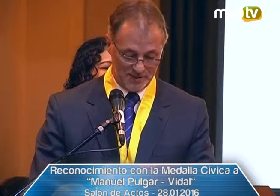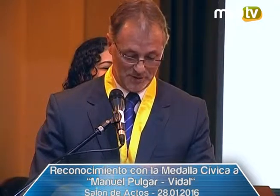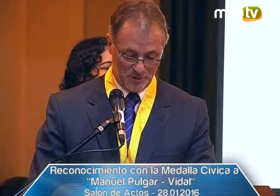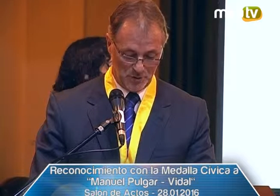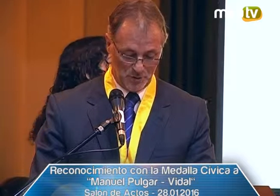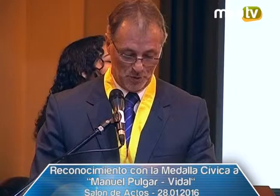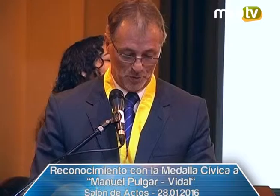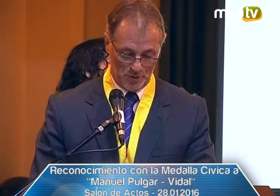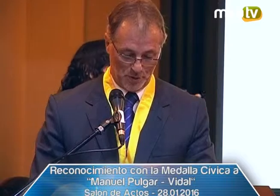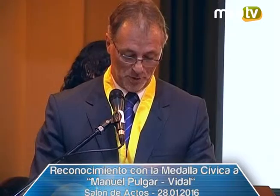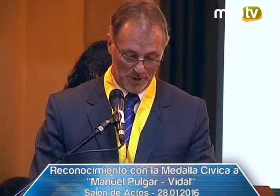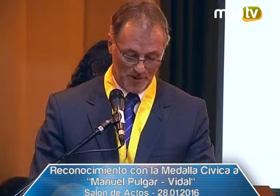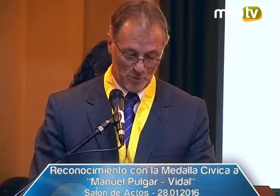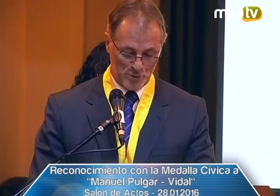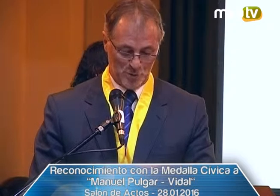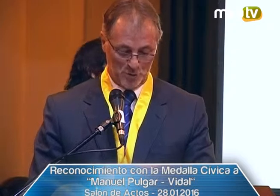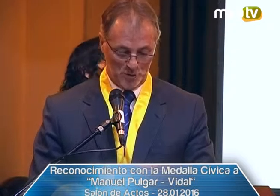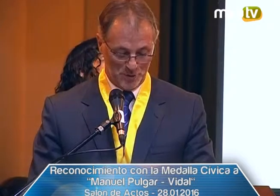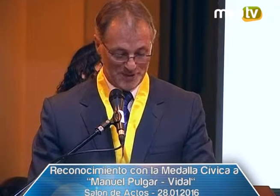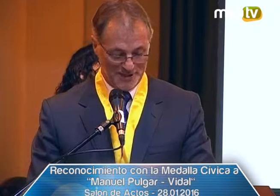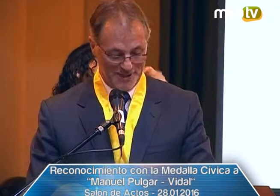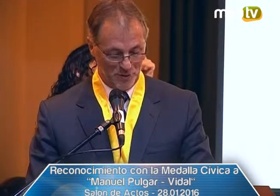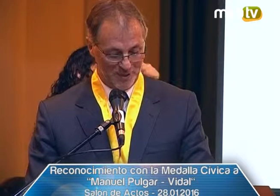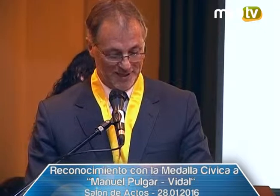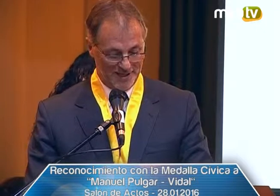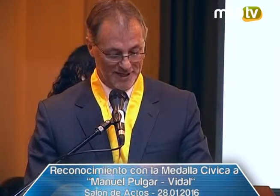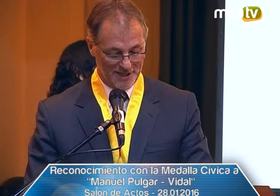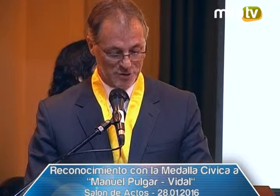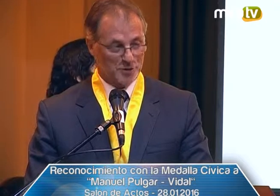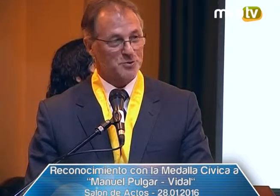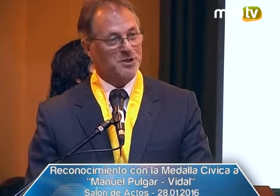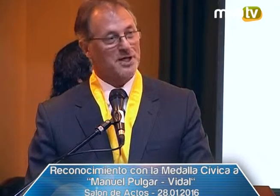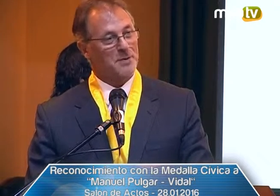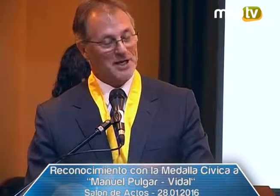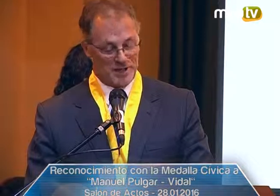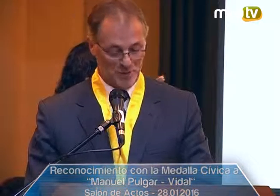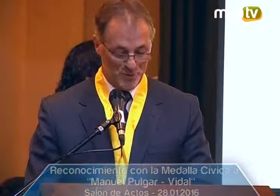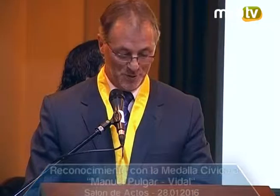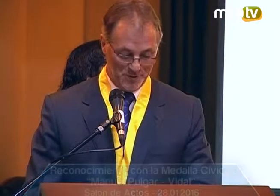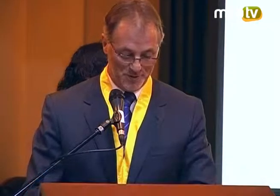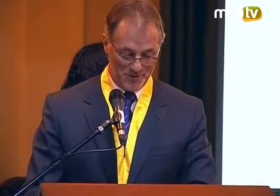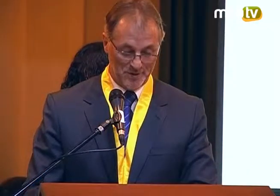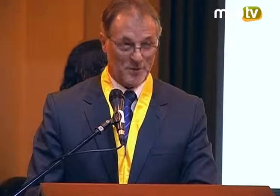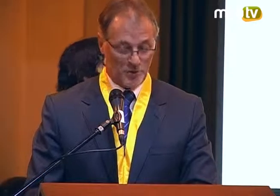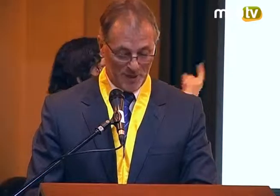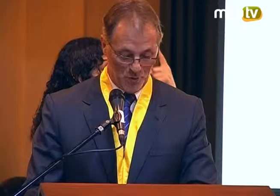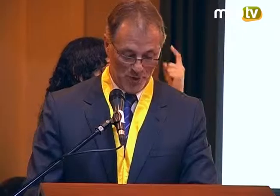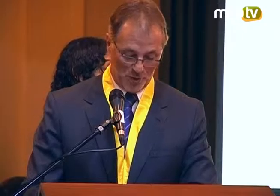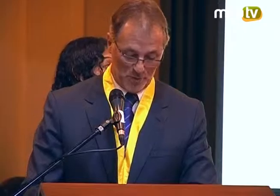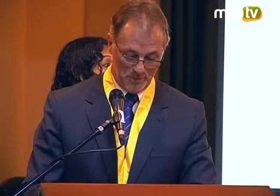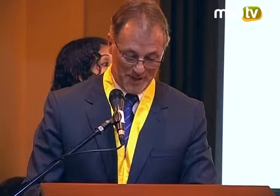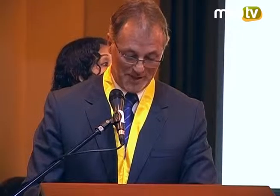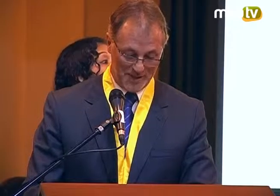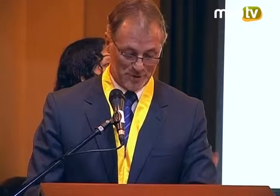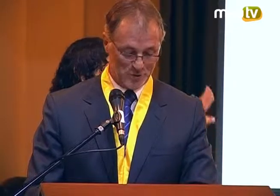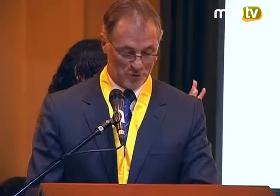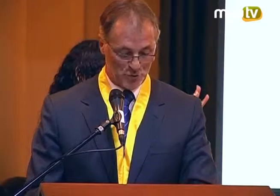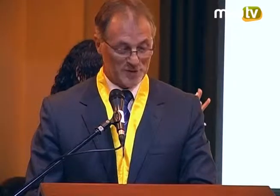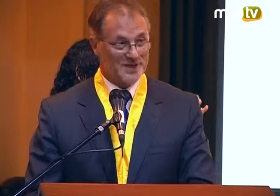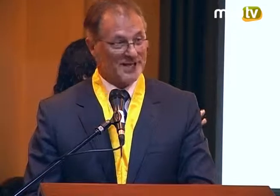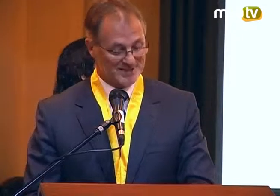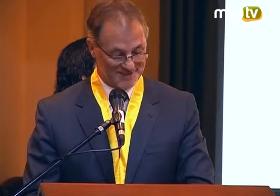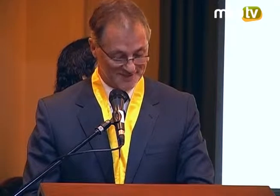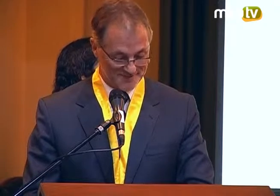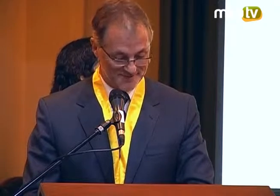la universidad, lo recordaba mucho cuando el secretario general de las Naciones Unidas, Ban Ki-moon, lo llamó en la COP20